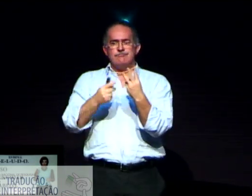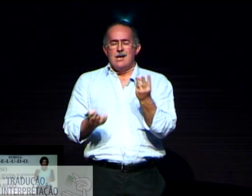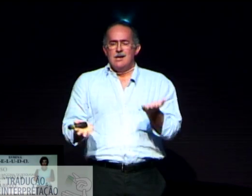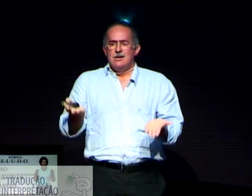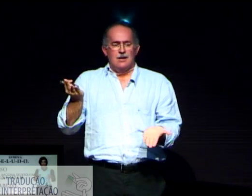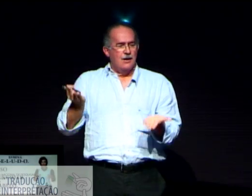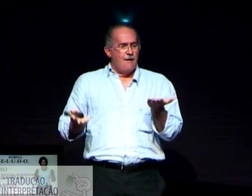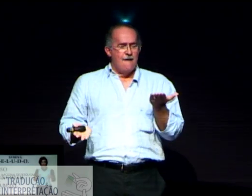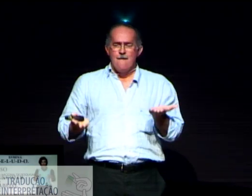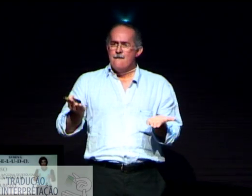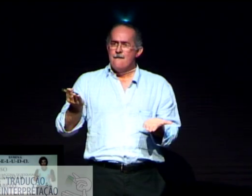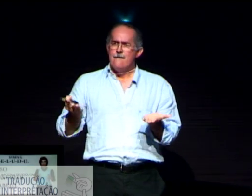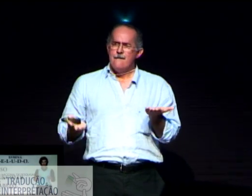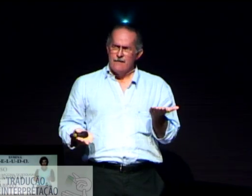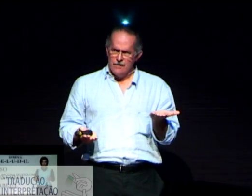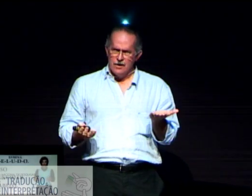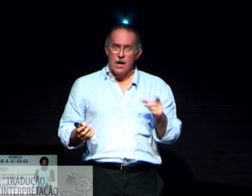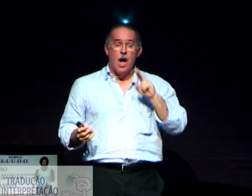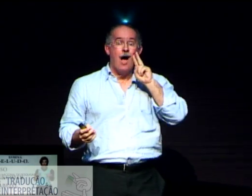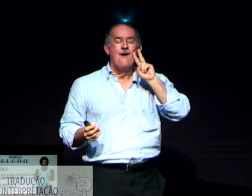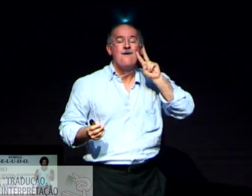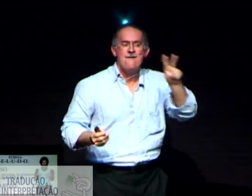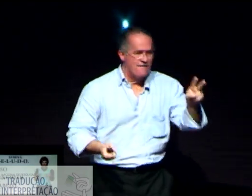E os 3 aqui, olha, vejam.